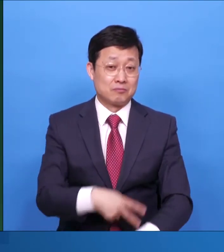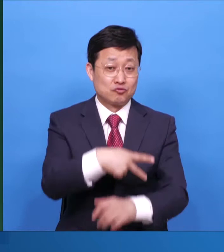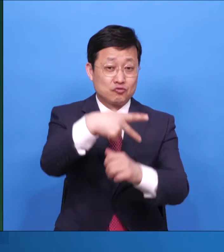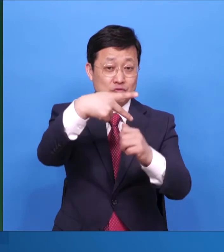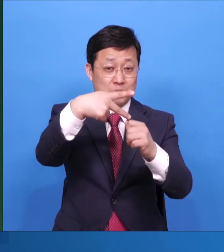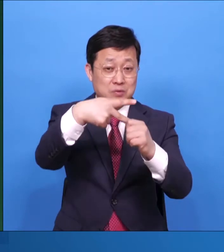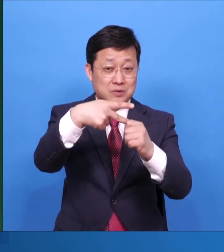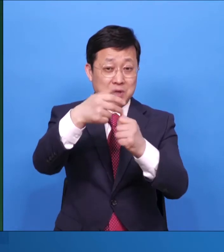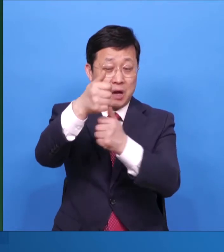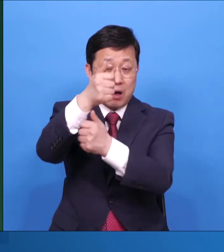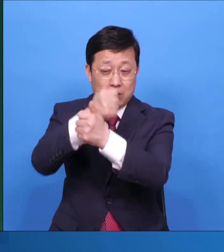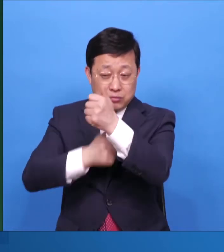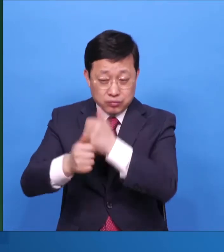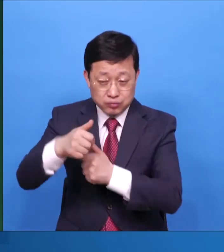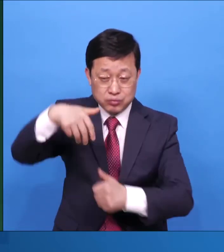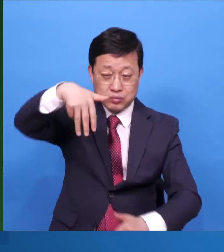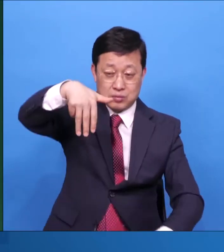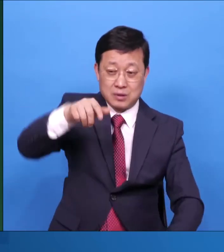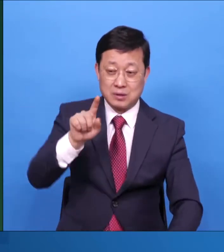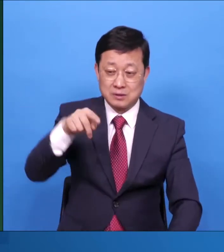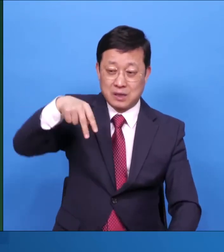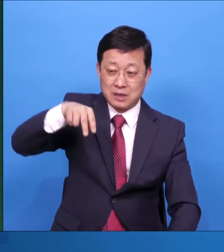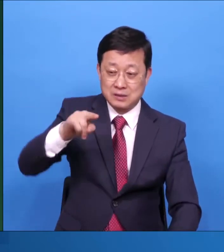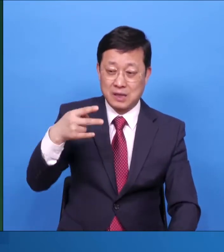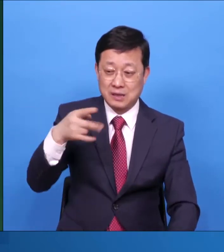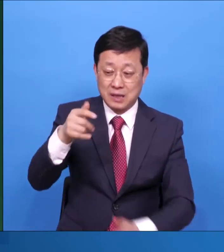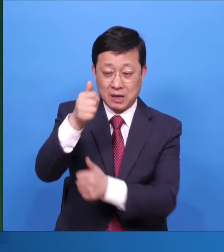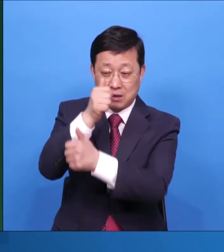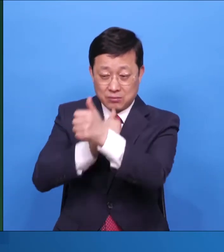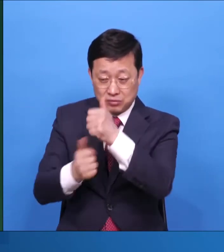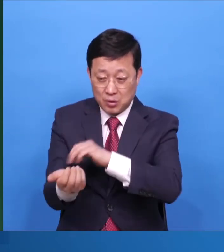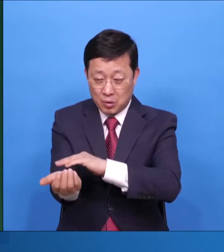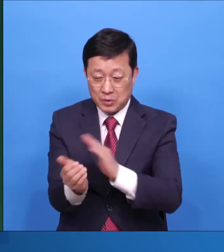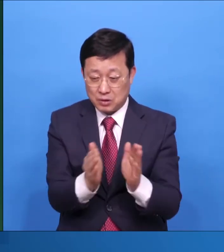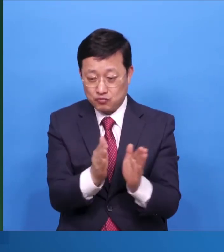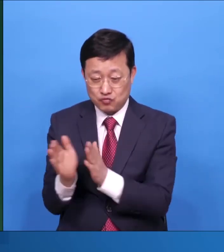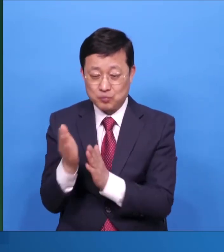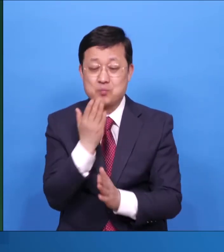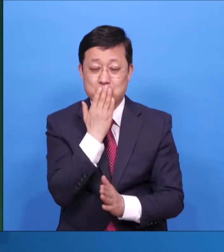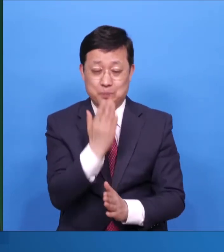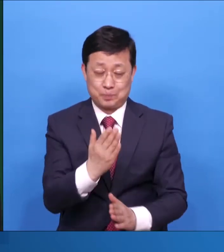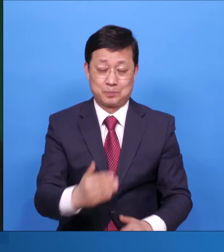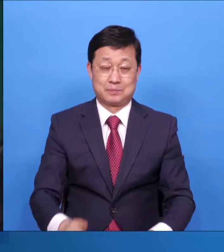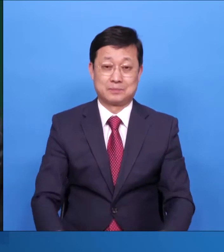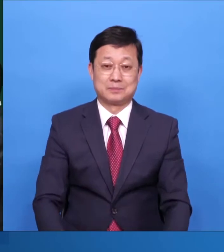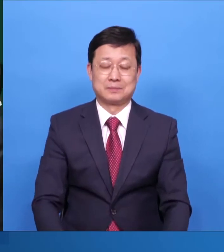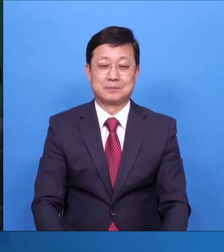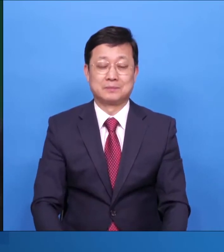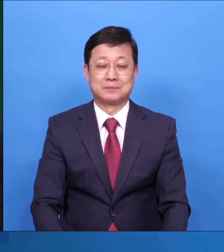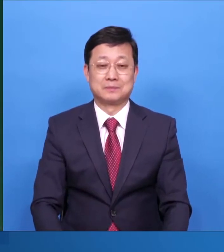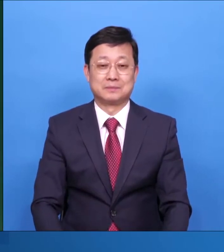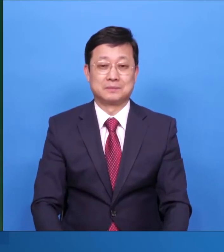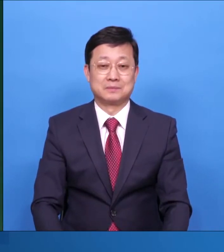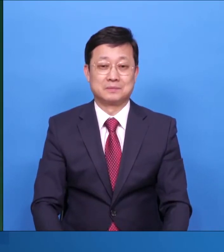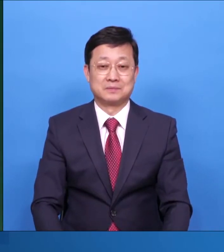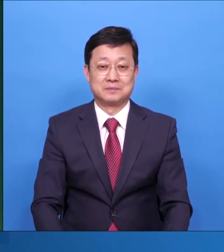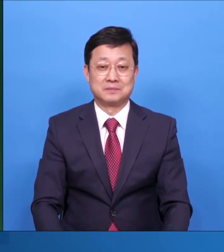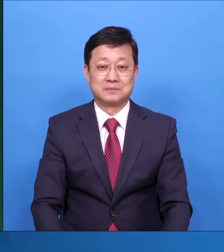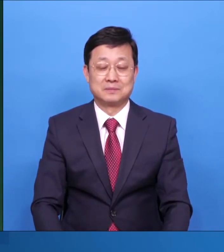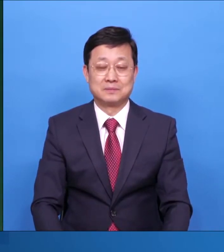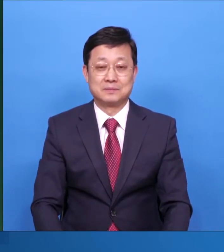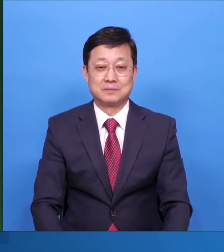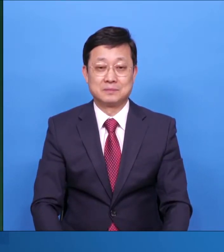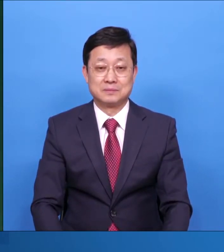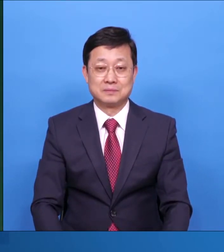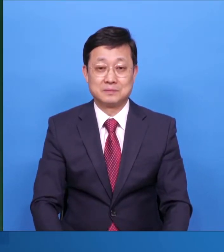차세대를 준비할 거 아닙니까? Entonces tenemos que ver la época para poder preparar la siguiente generación, ¿verdad? 그러면 여러분들이